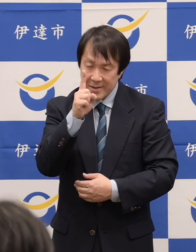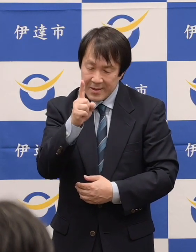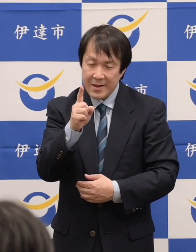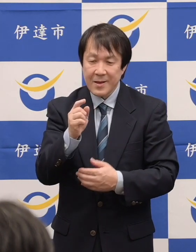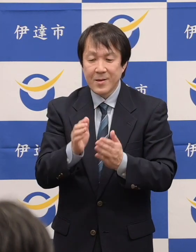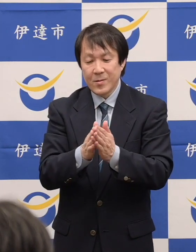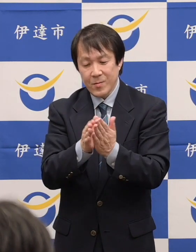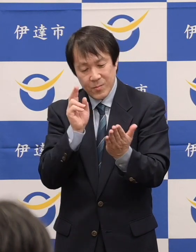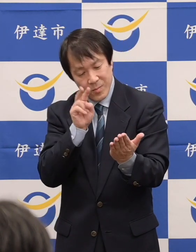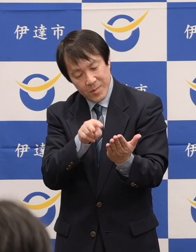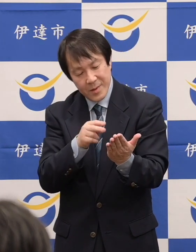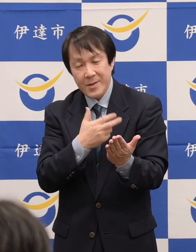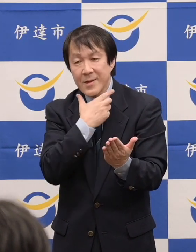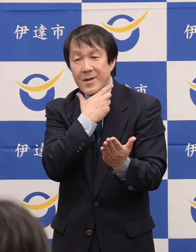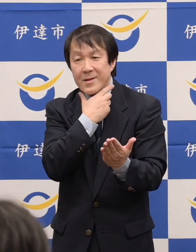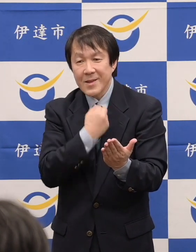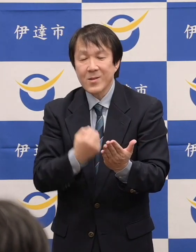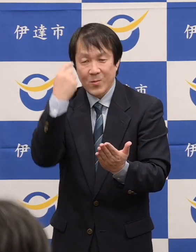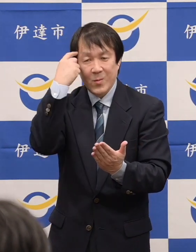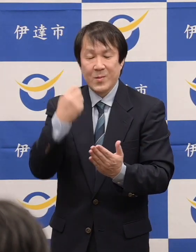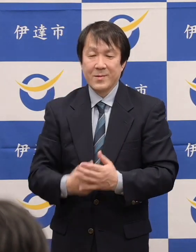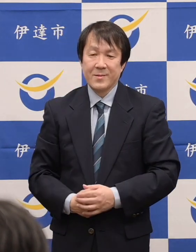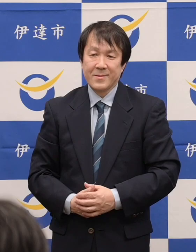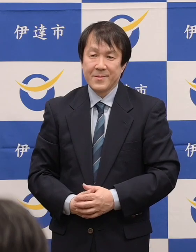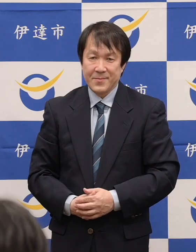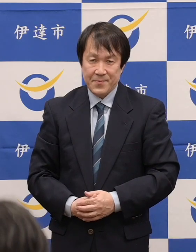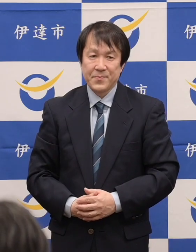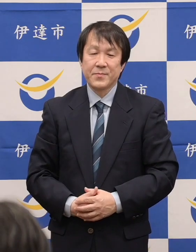確認をしていただきたいと思います。